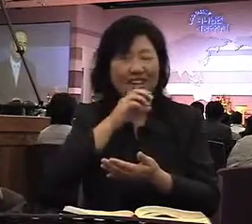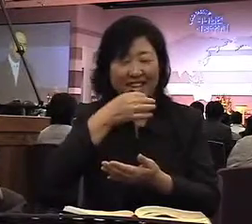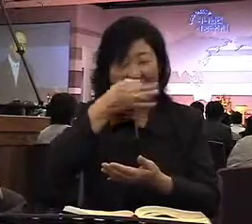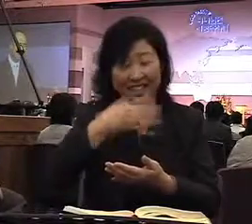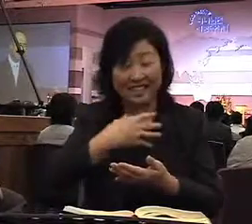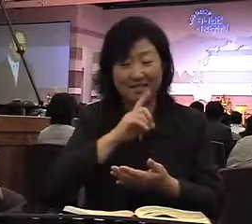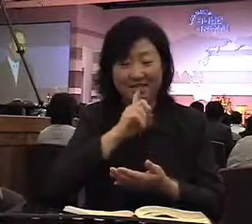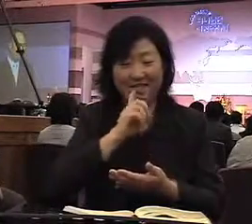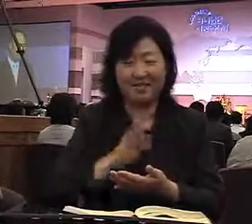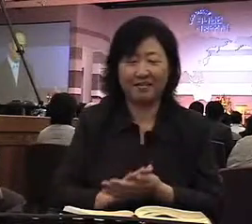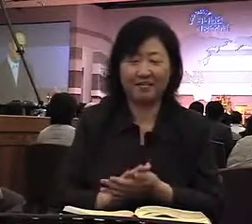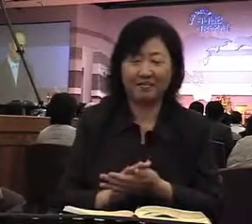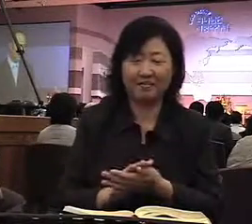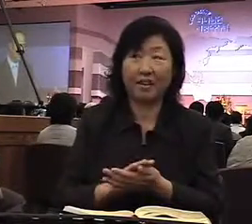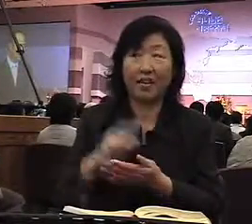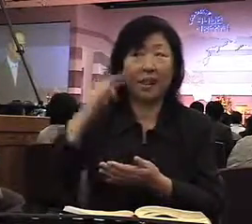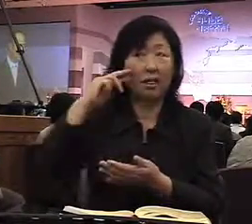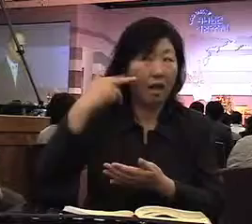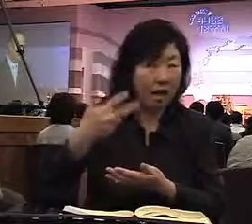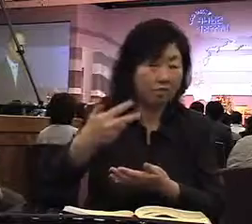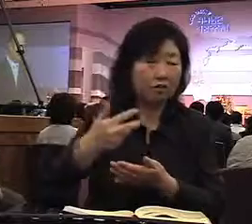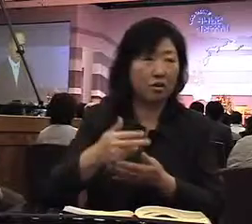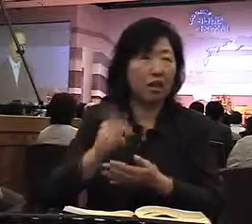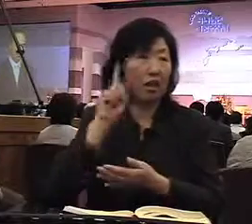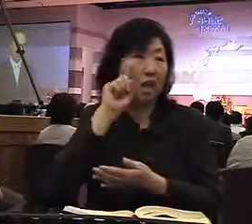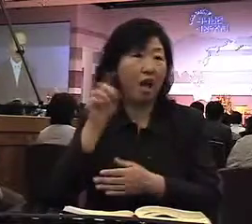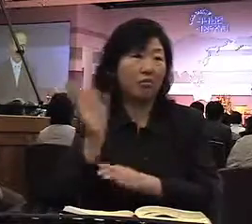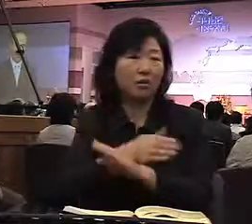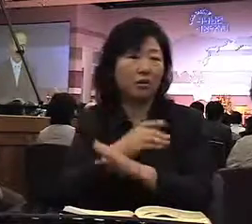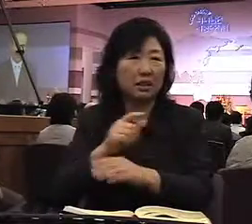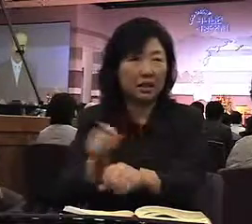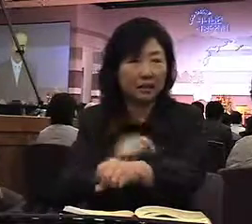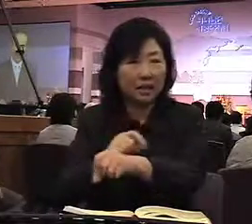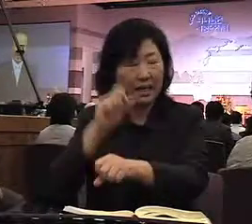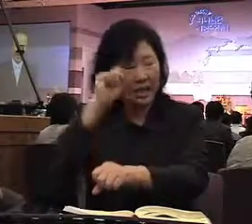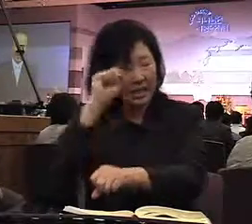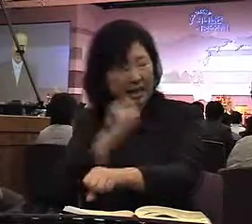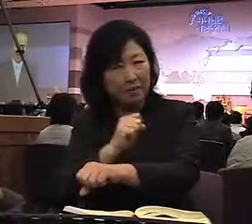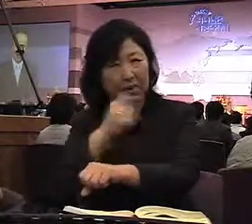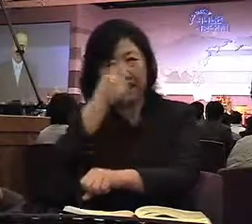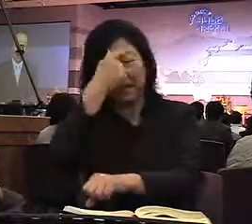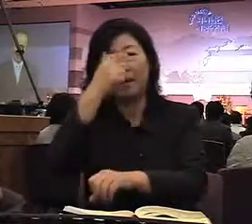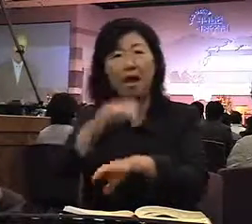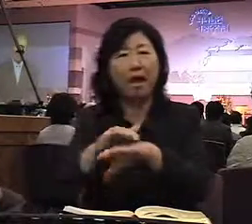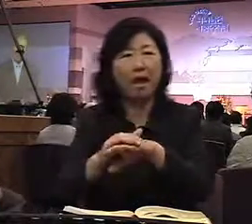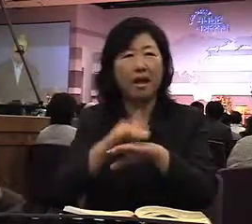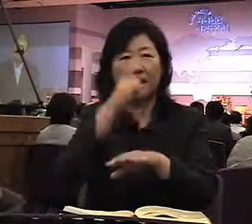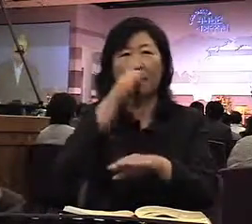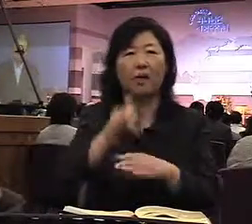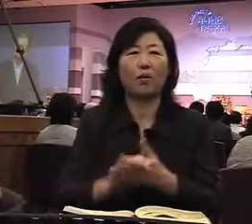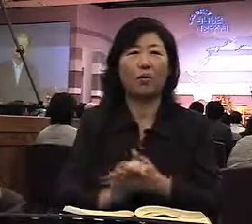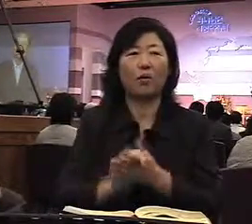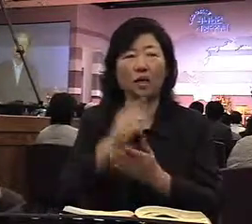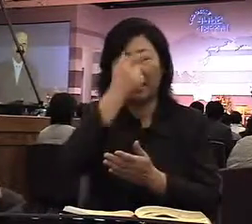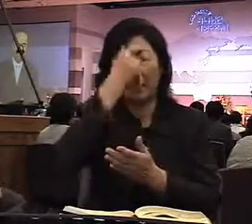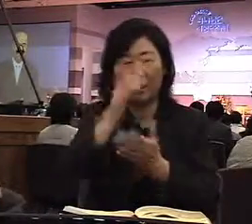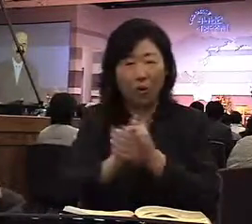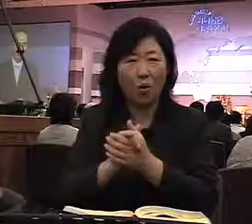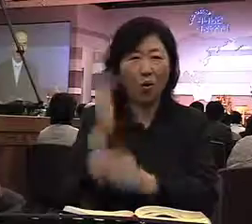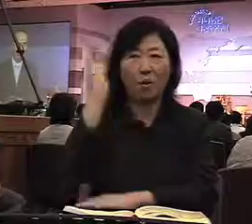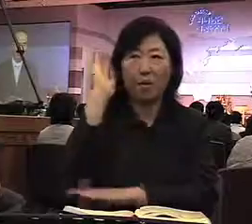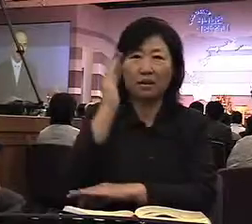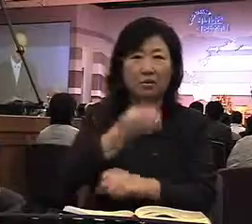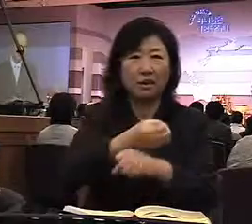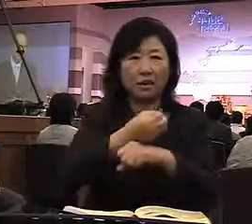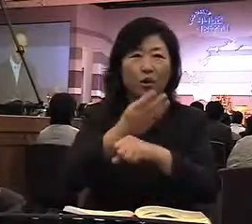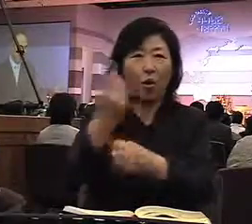여러분들이 지금 다음 주, 그러니까 내일부터 있는 특별한 새벽 기도가 있다고 해서 제가 여러분들의 기도를 한번 말씀을